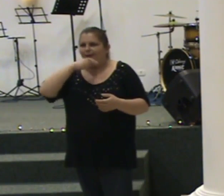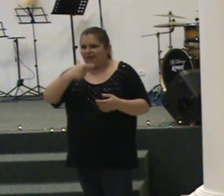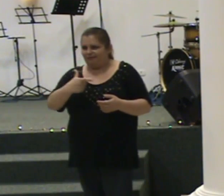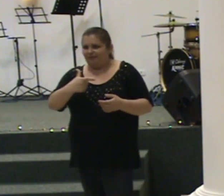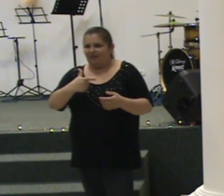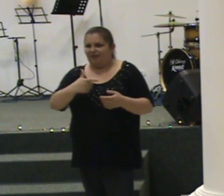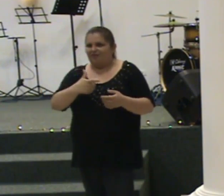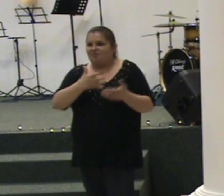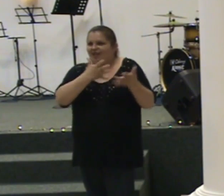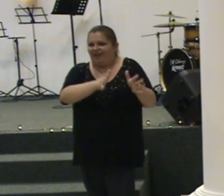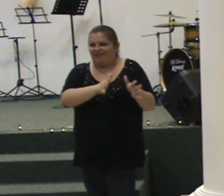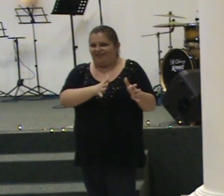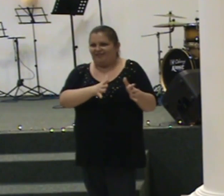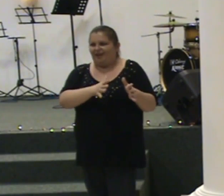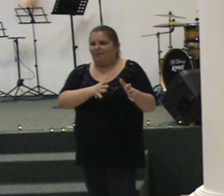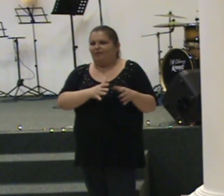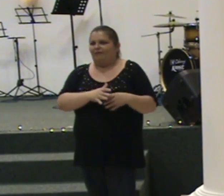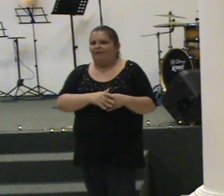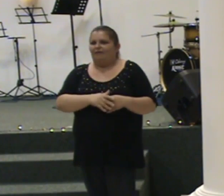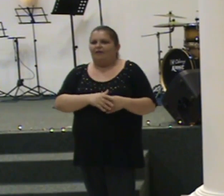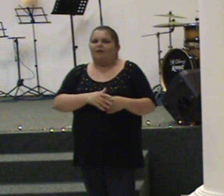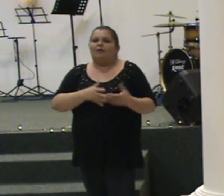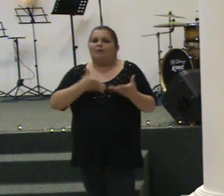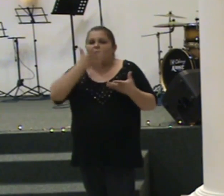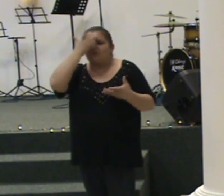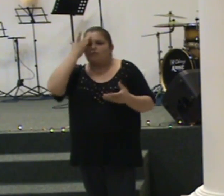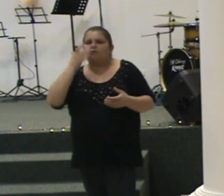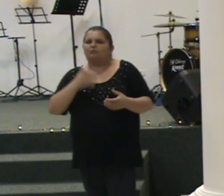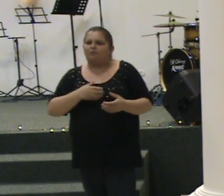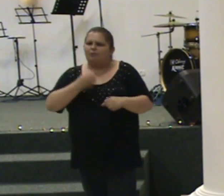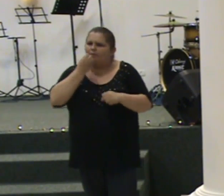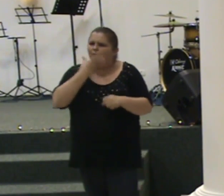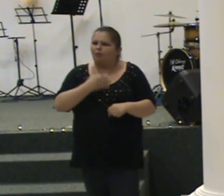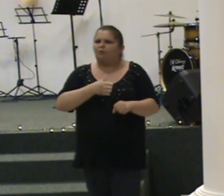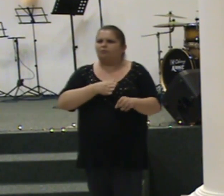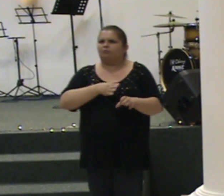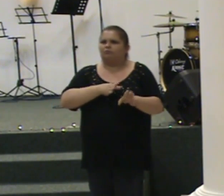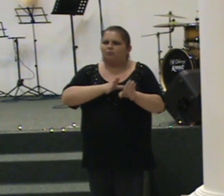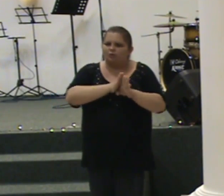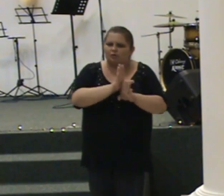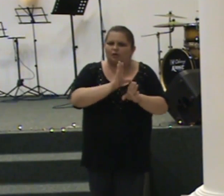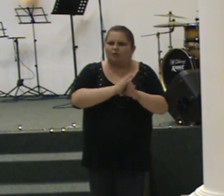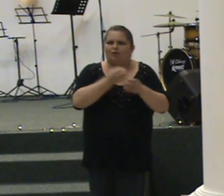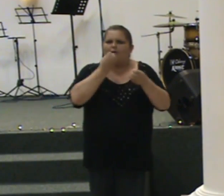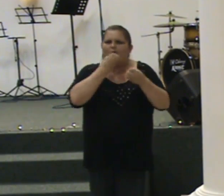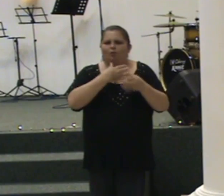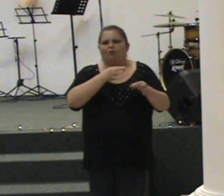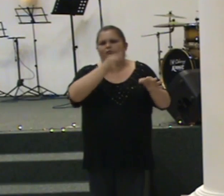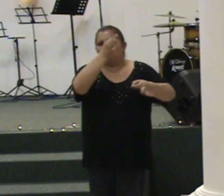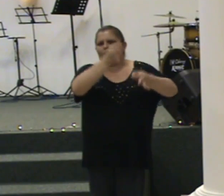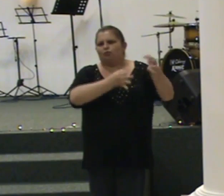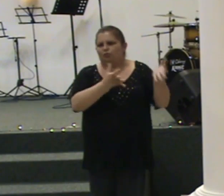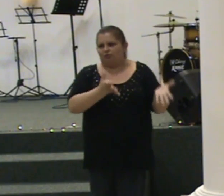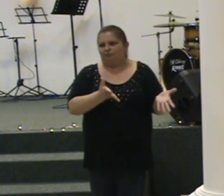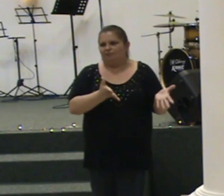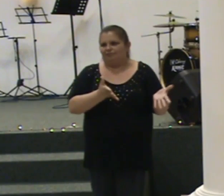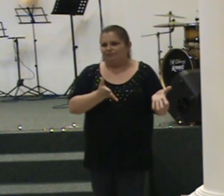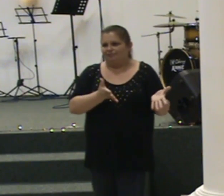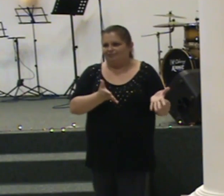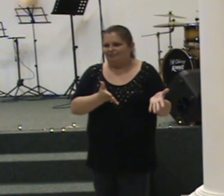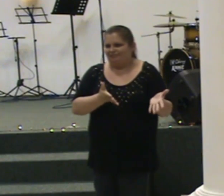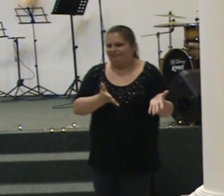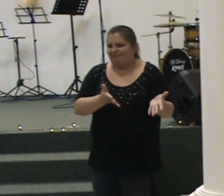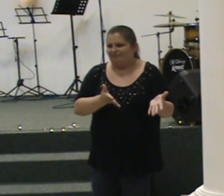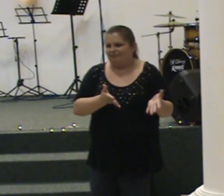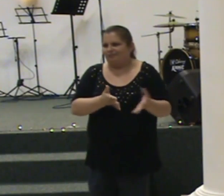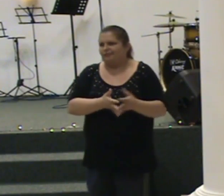terreno lá para o meu filho, aquele que vai fazer o lugar do pai, uma pessoa justa, uma pessoa boa. E a